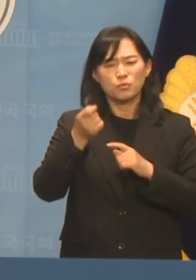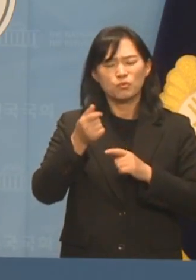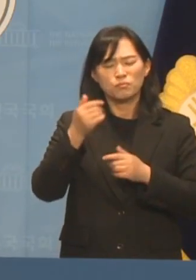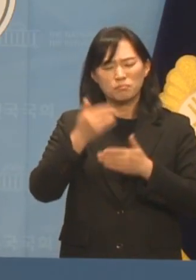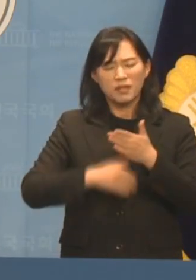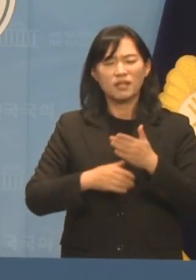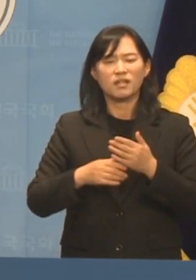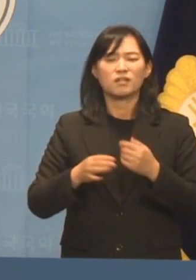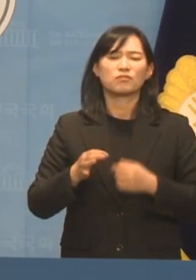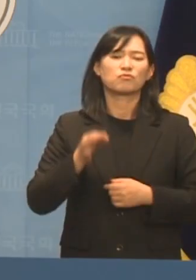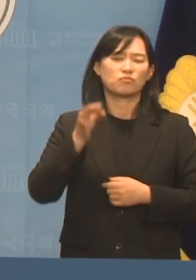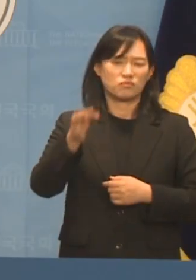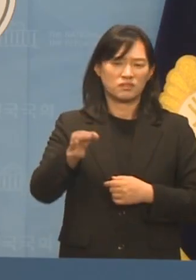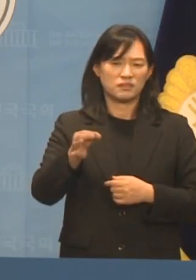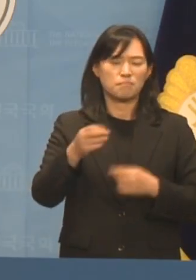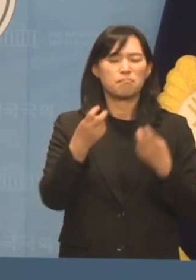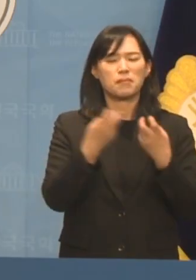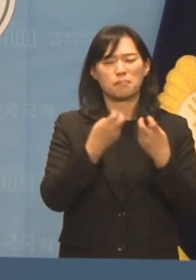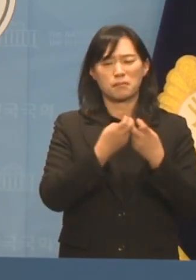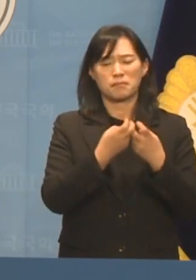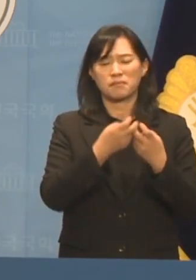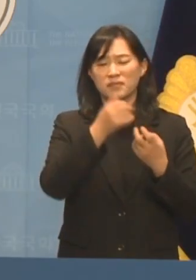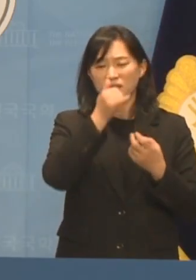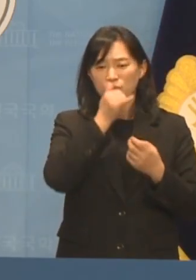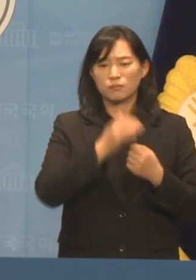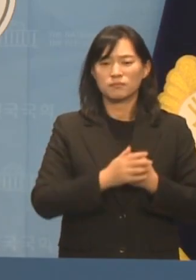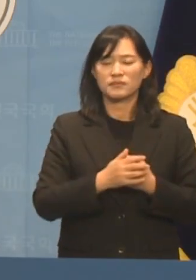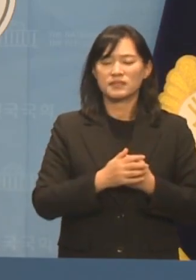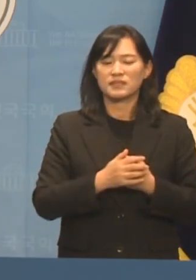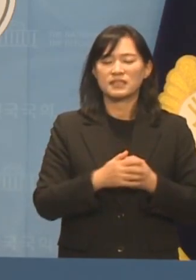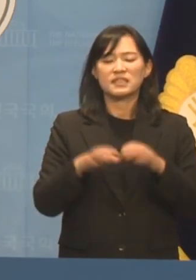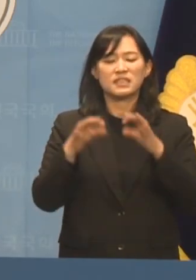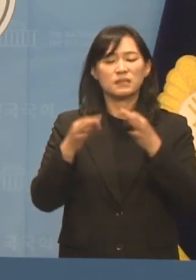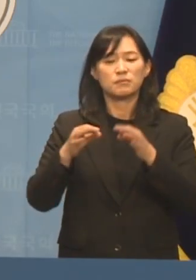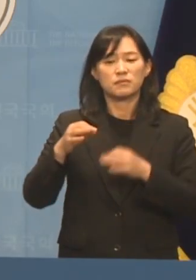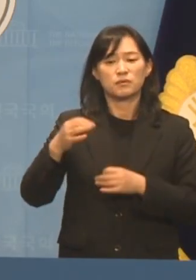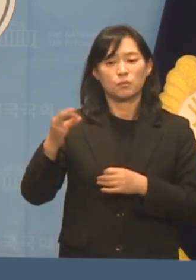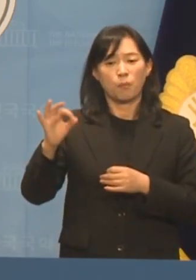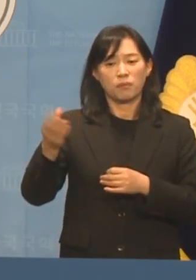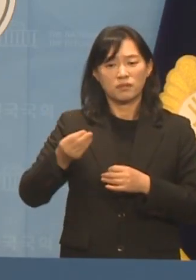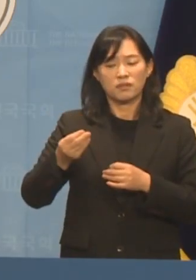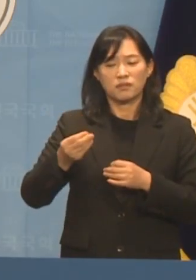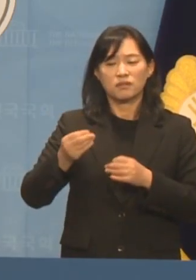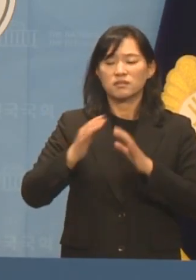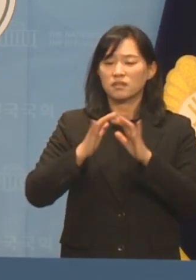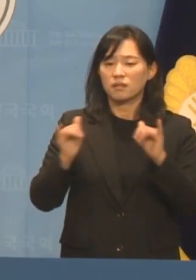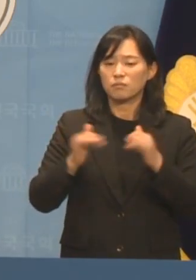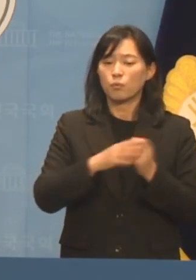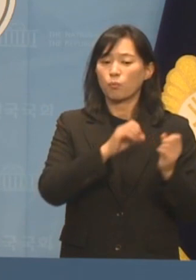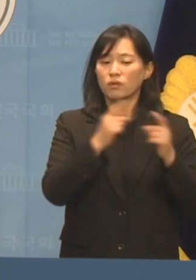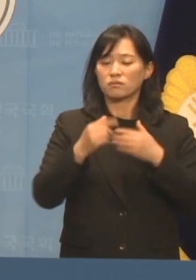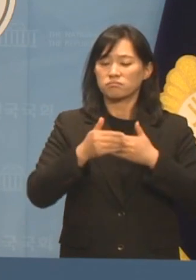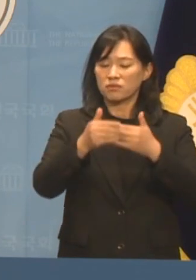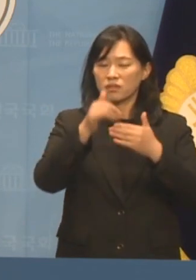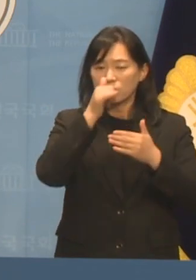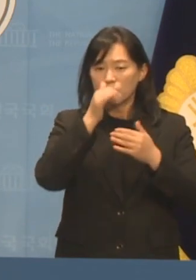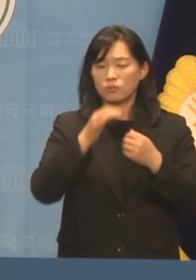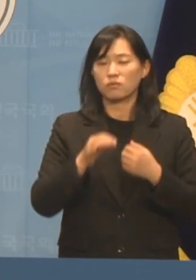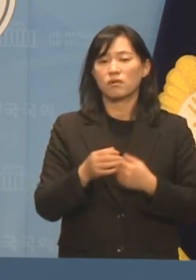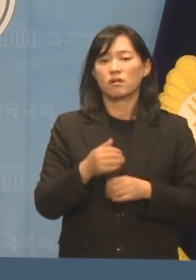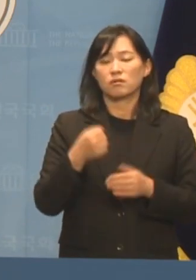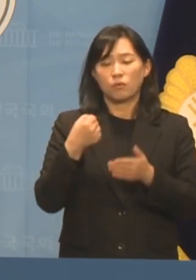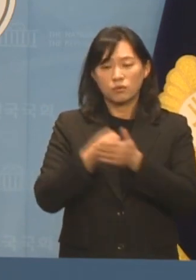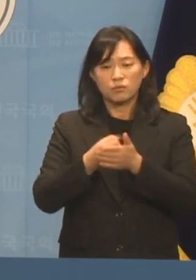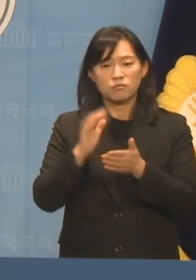줄 수 있는 길이 생긴 거고요. 금융채권자들은 회생 신청이 받아들여지고 회생 결정이 난다고